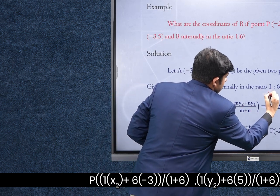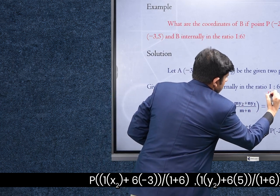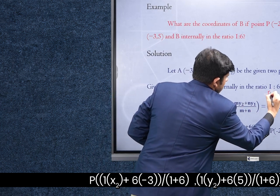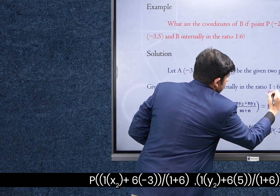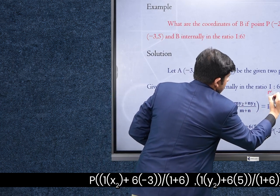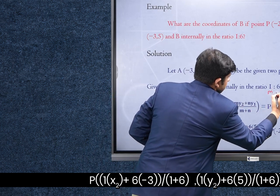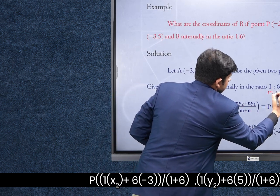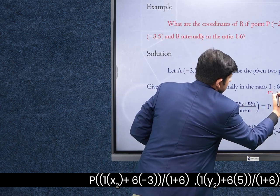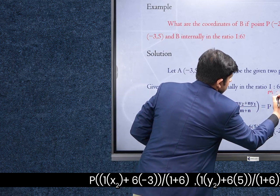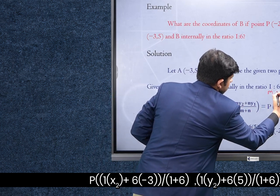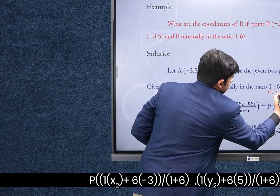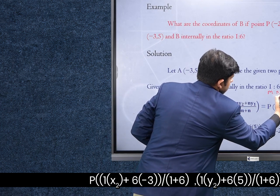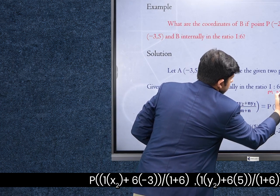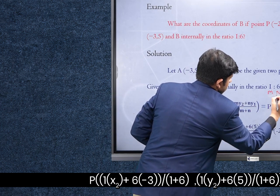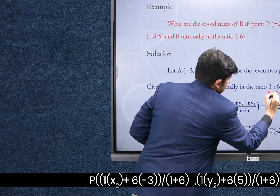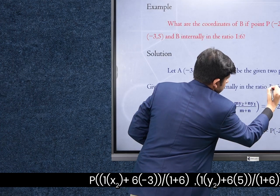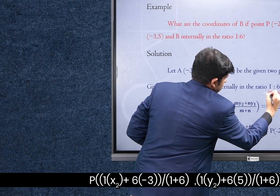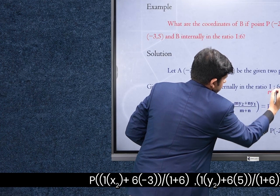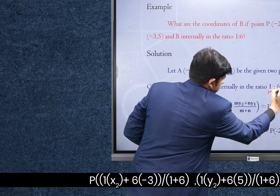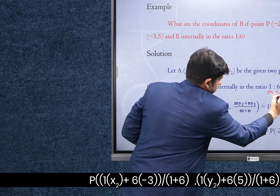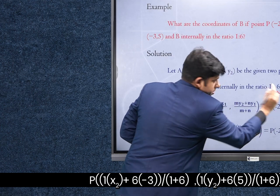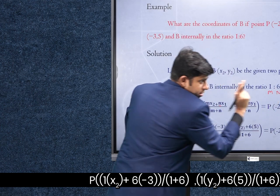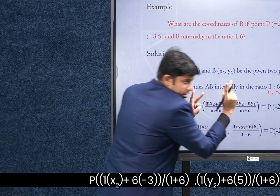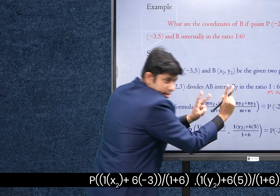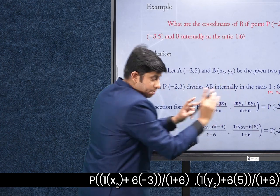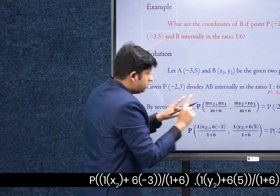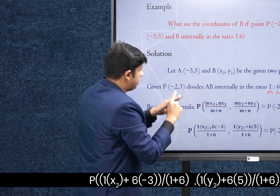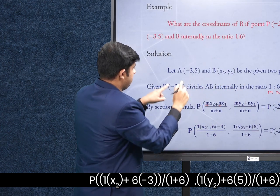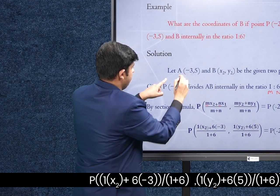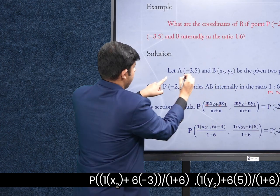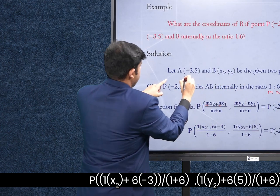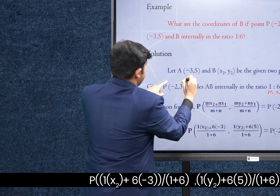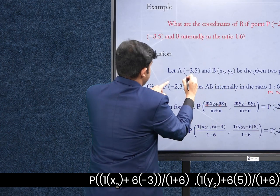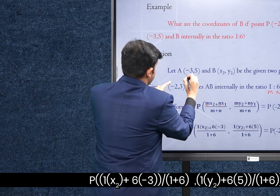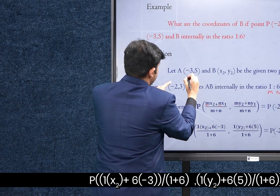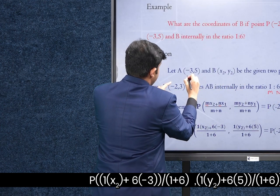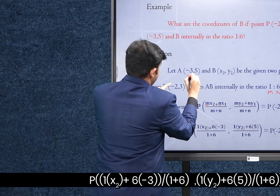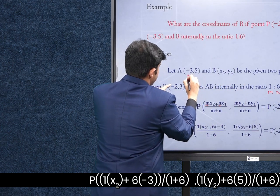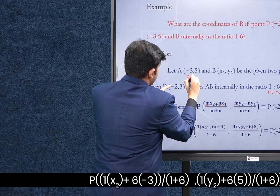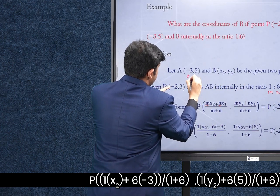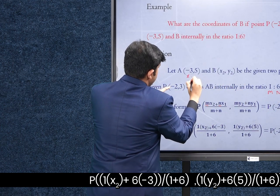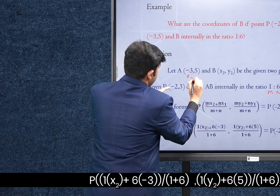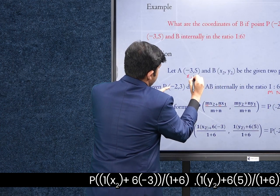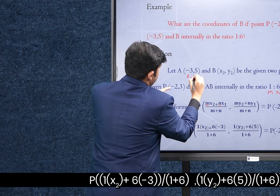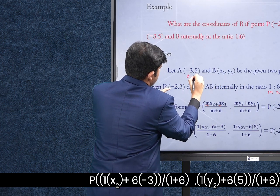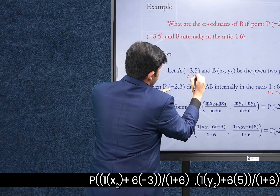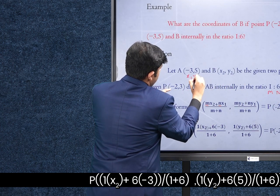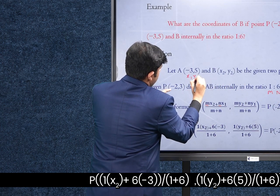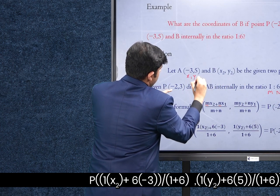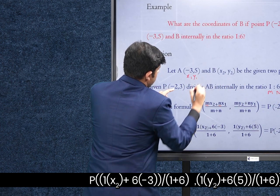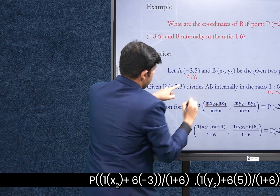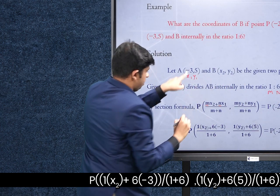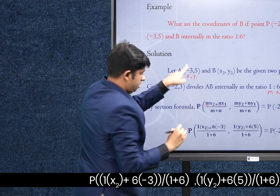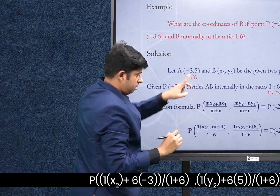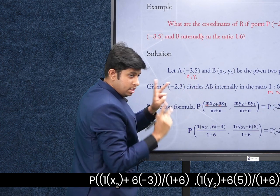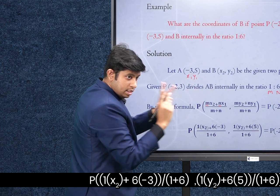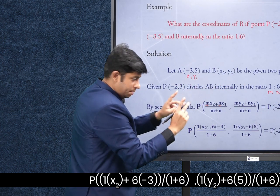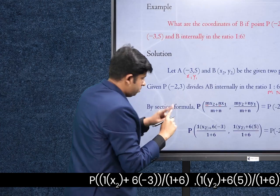அடைப்புக்குறிக்குள் கழித்தல் 3 கீழ்க்கோடு 1 கூட்டல் 6 1 அடைப்புக்குறிக்குள் y கீழ் இலக்க